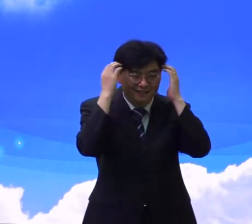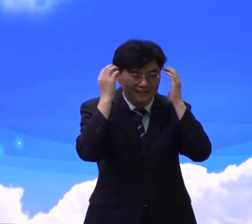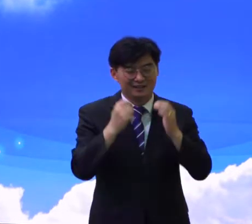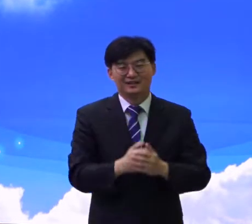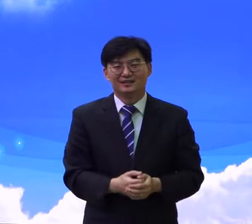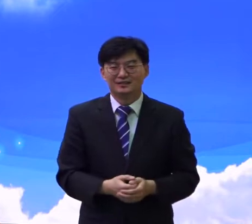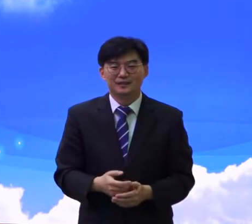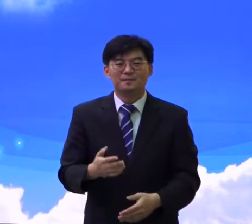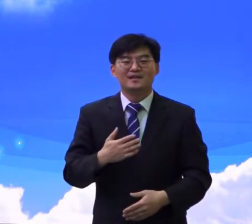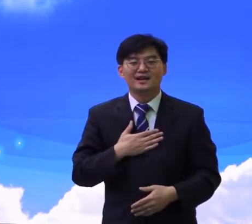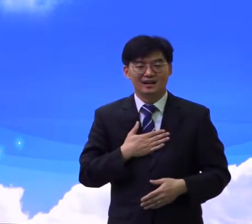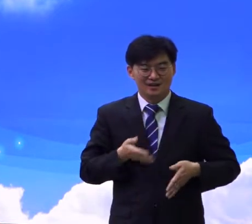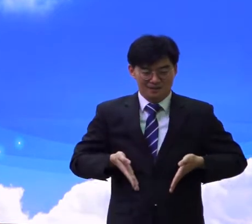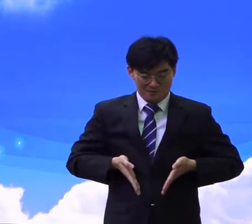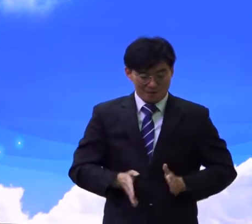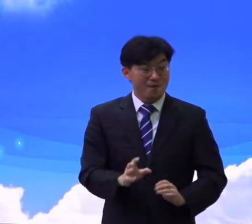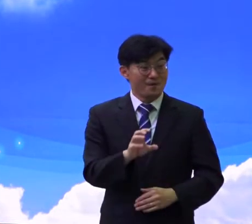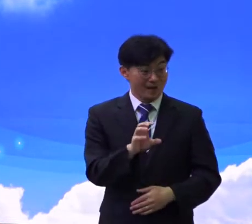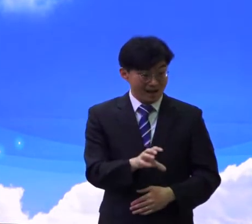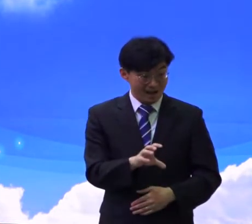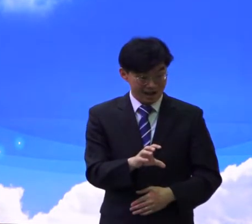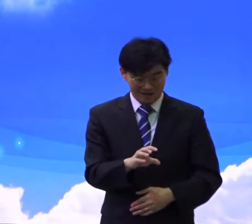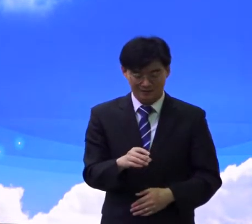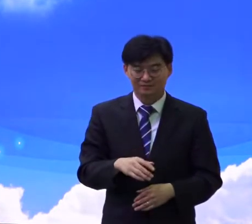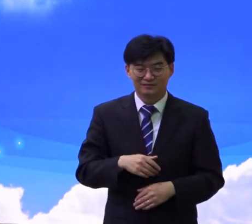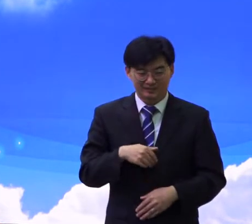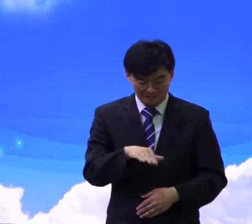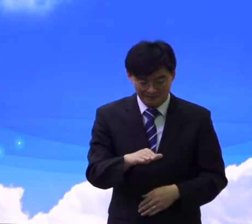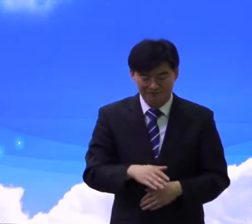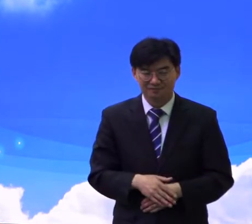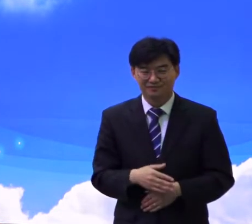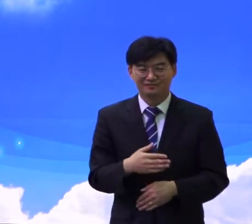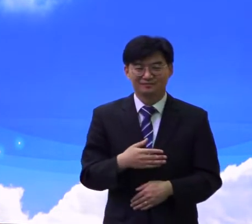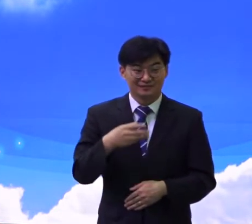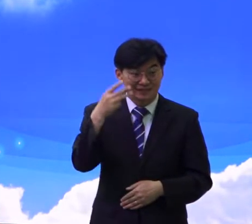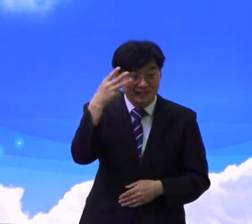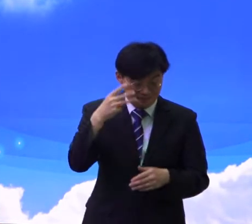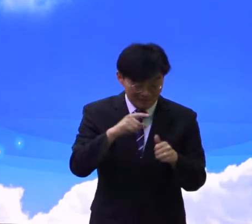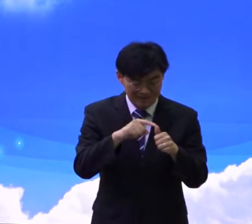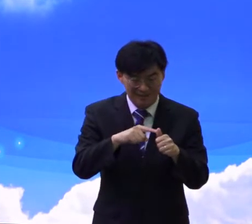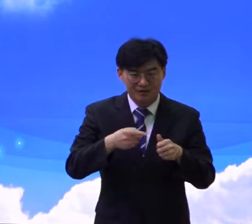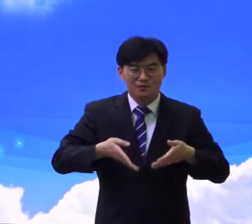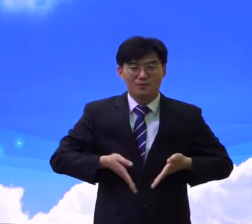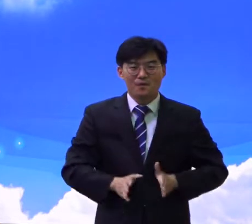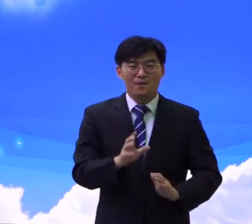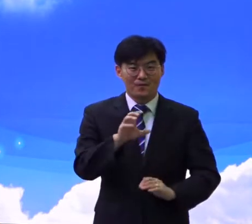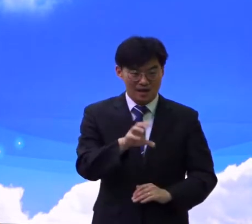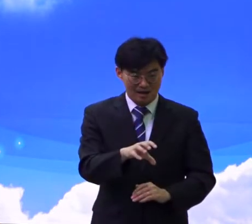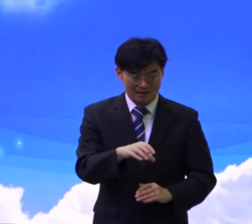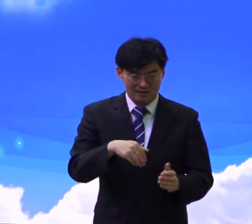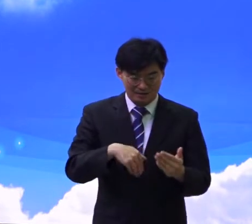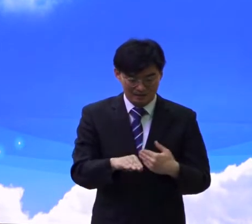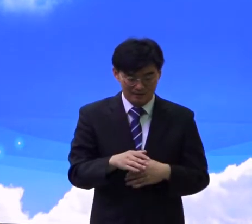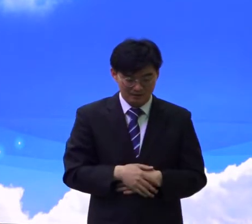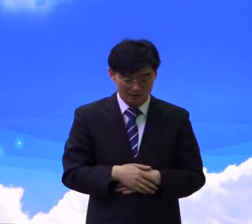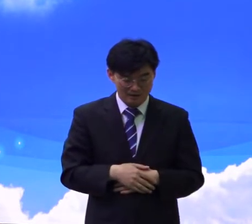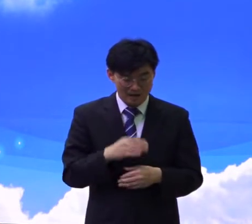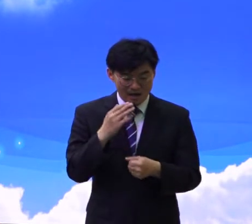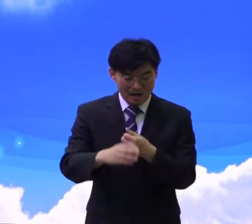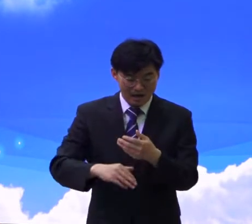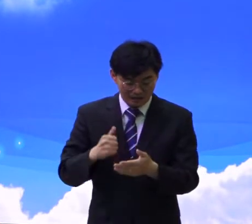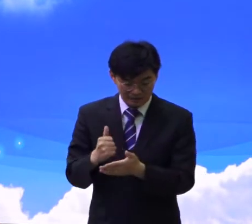곳, 예루살렘에서 약 한 5km 정도 떨어져 있는 작은 마을인데, 그 아나돗 고향 사람들로부터